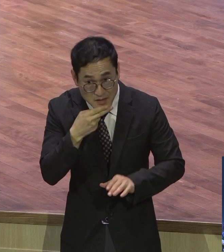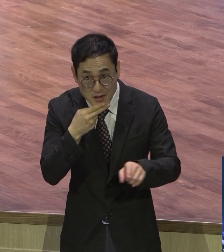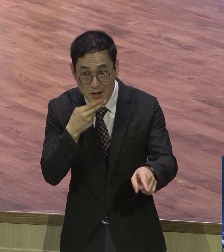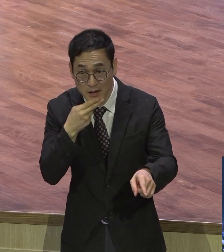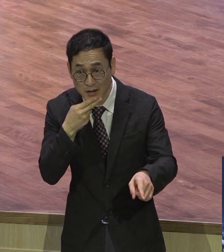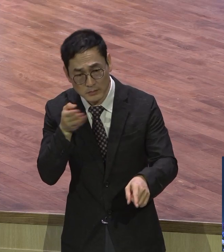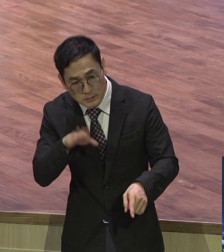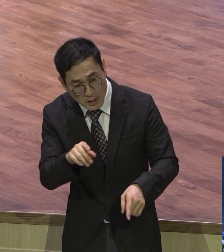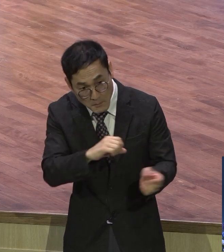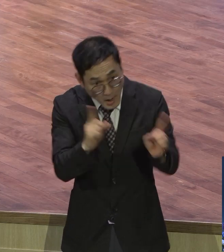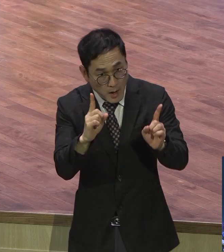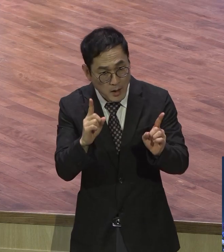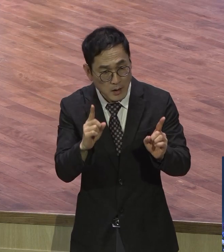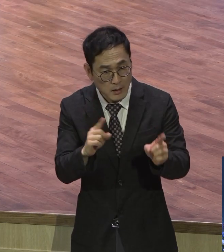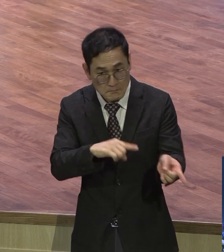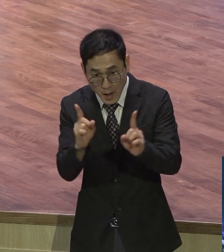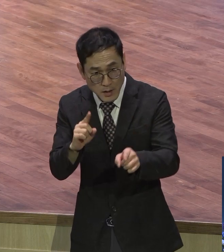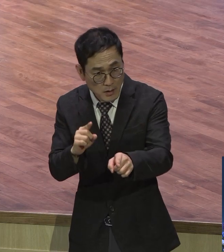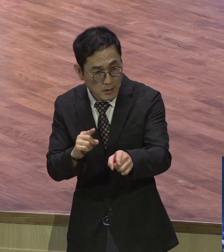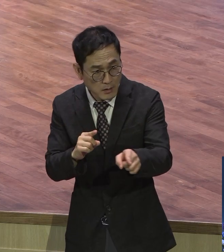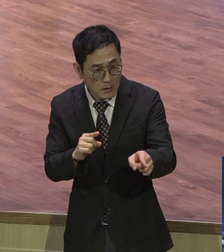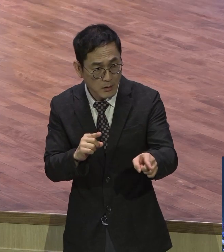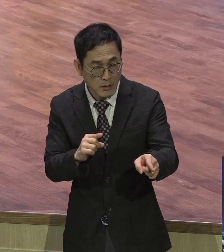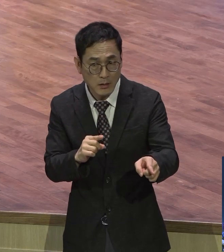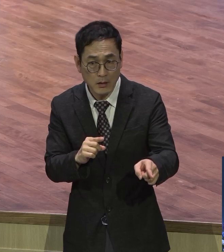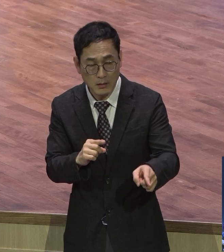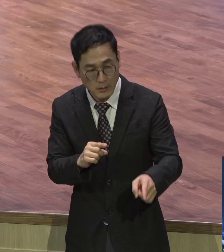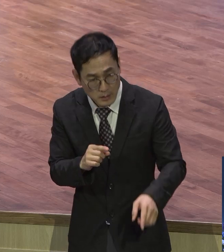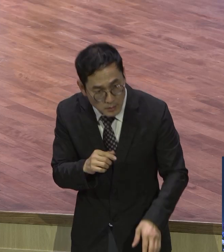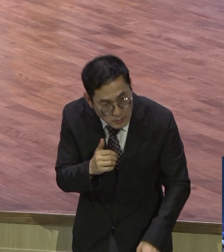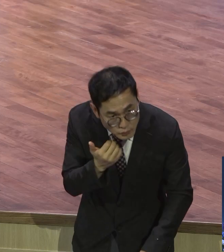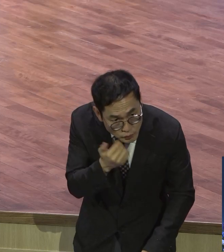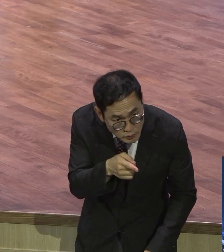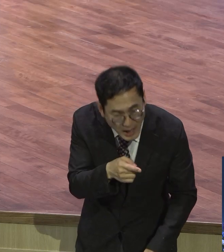봤는데 대부분 기독교인이었다.